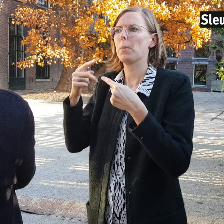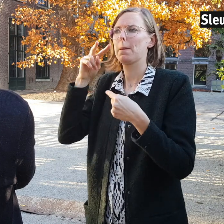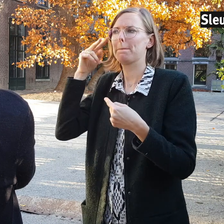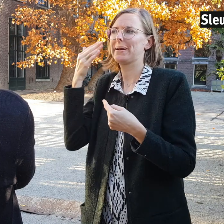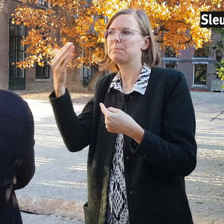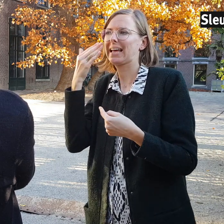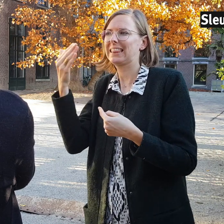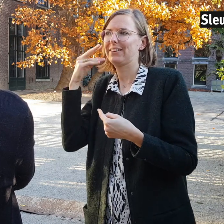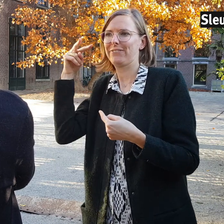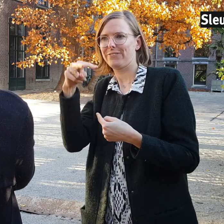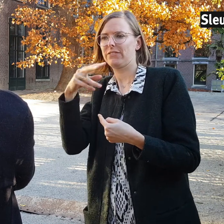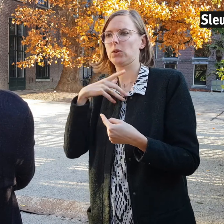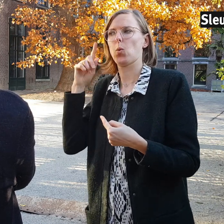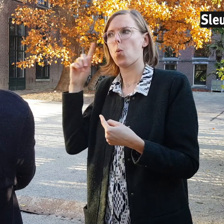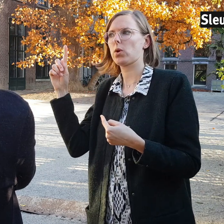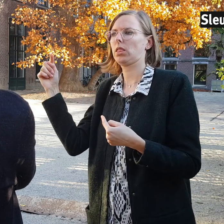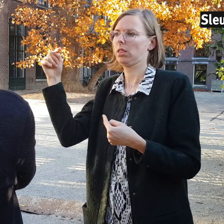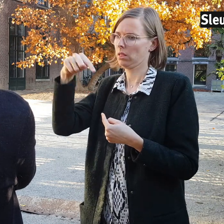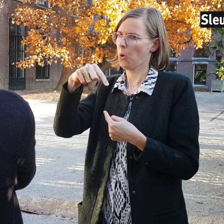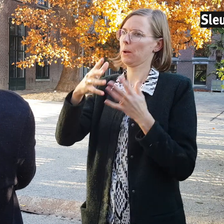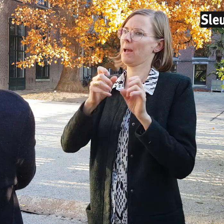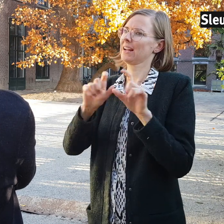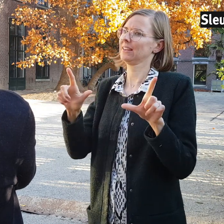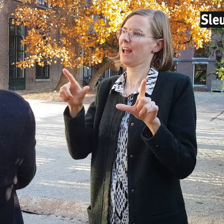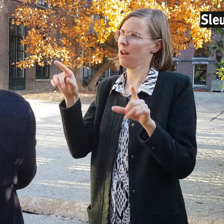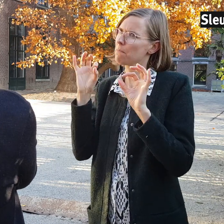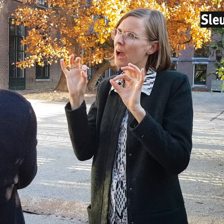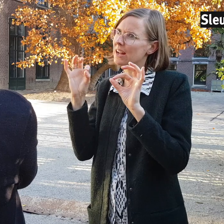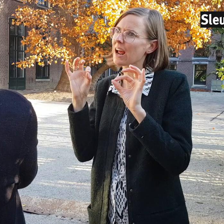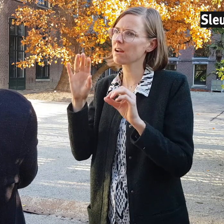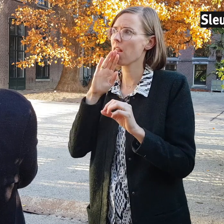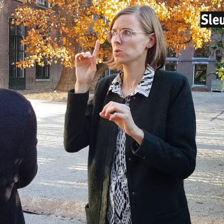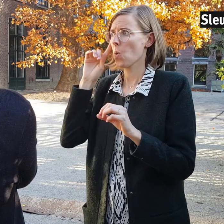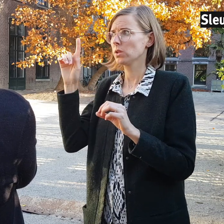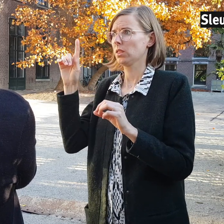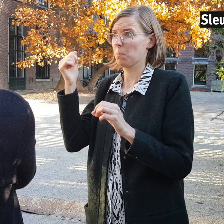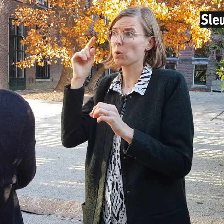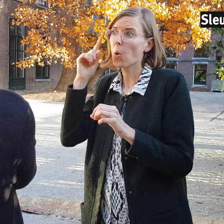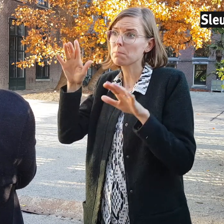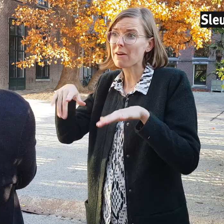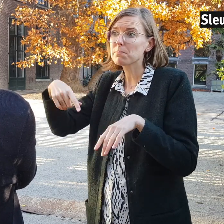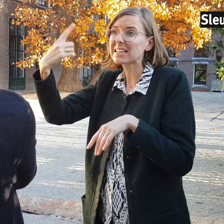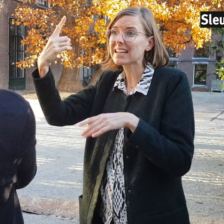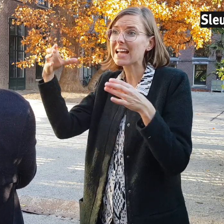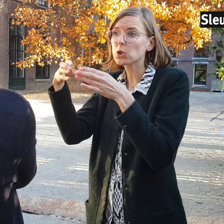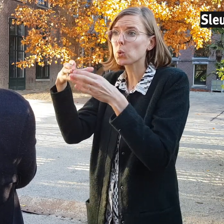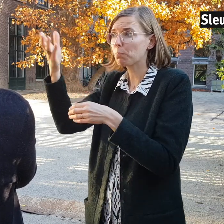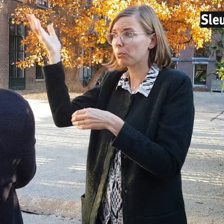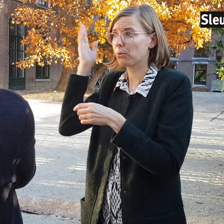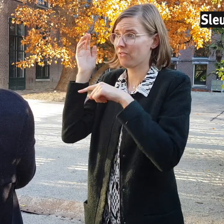kunstuiting en in onze taaluiting en kan het dus zeker een brug zijn tussen horende en dove mensen. En het is ook belangrijk voor